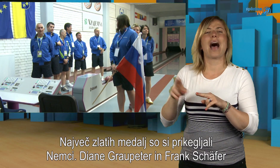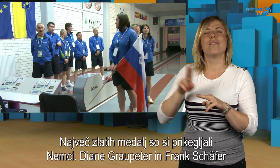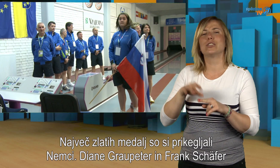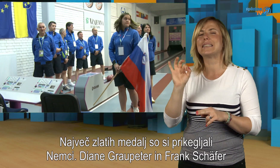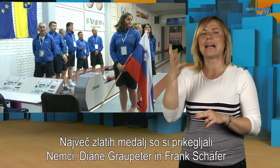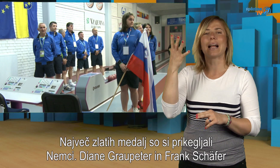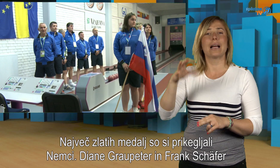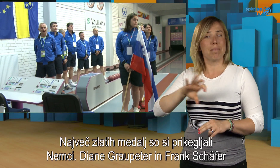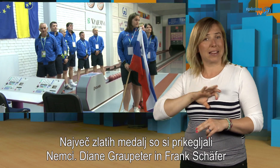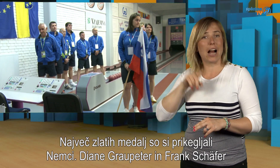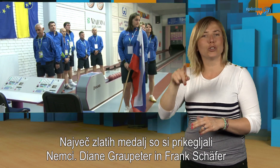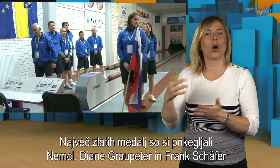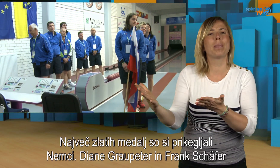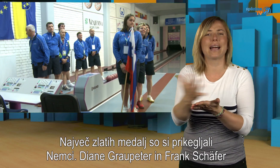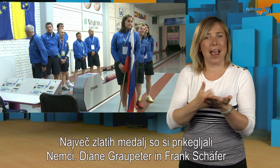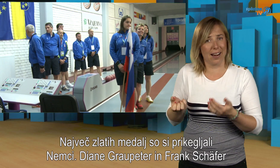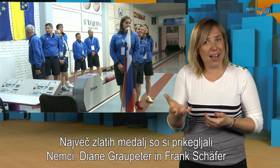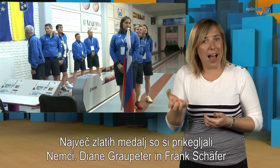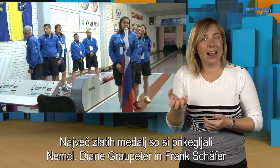Največ zlatih medalj so si prikegljali Nemci.